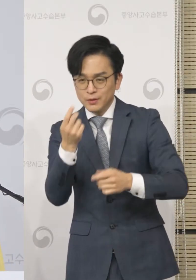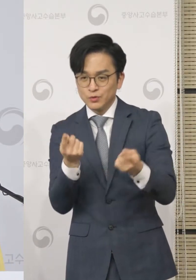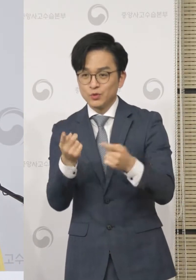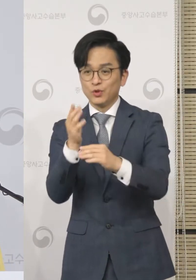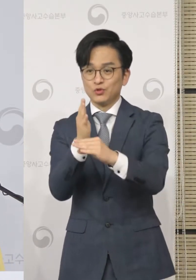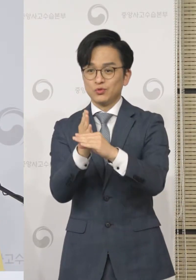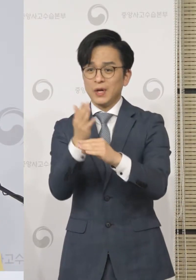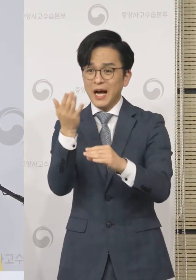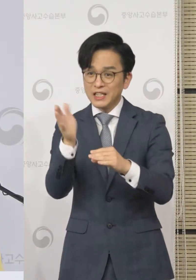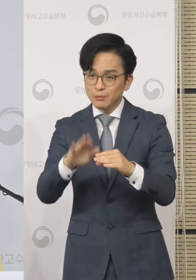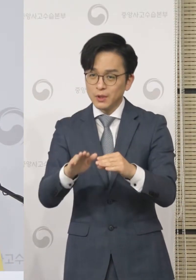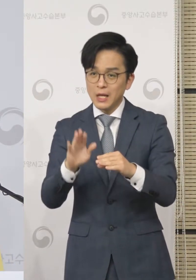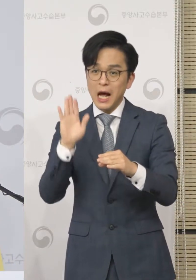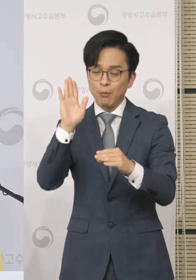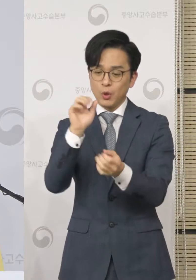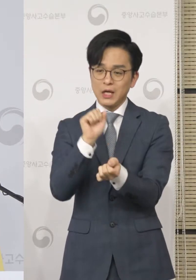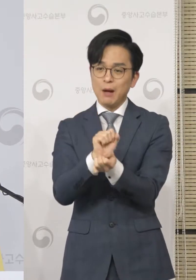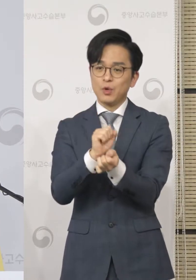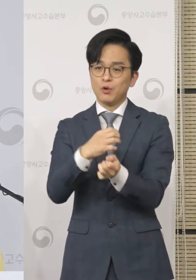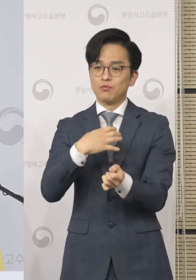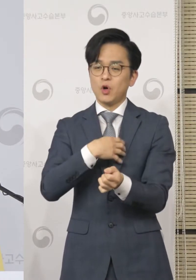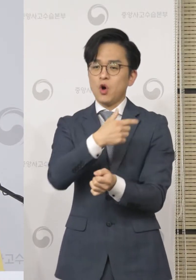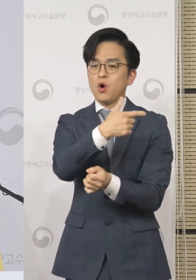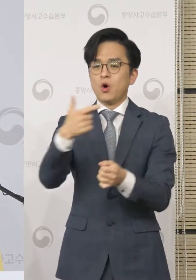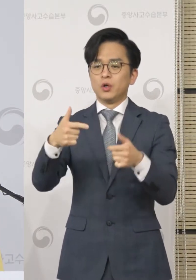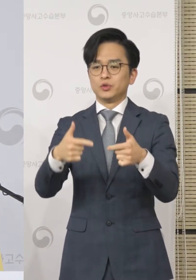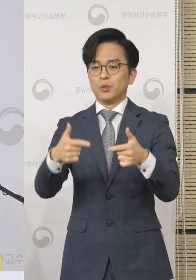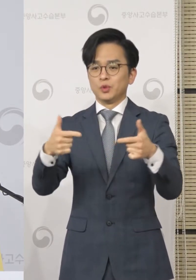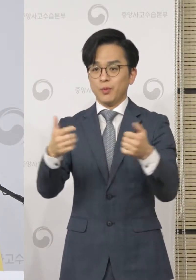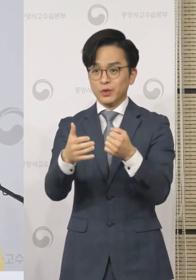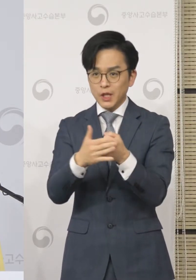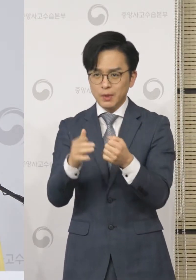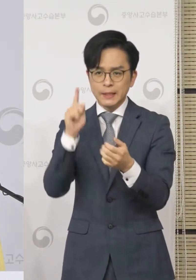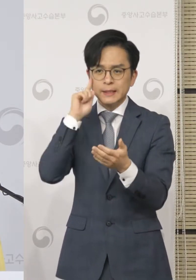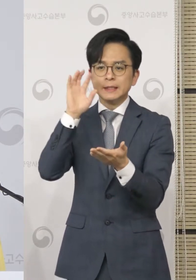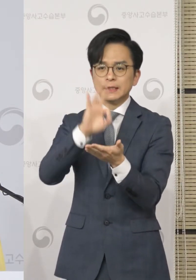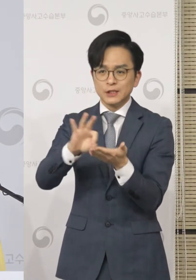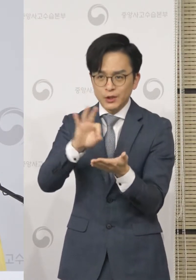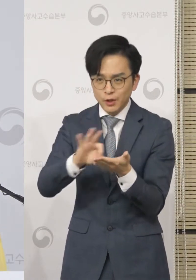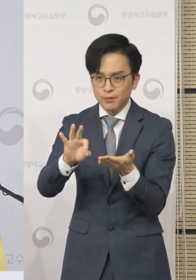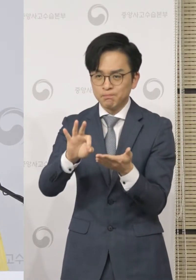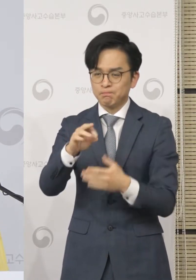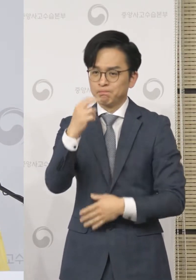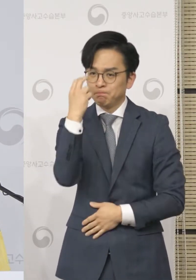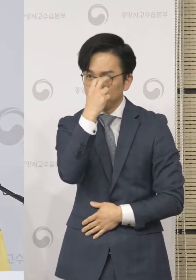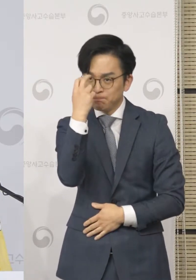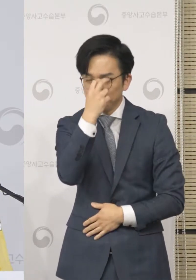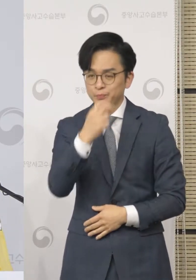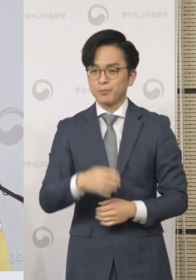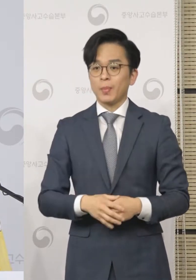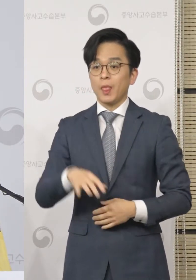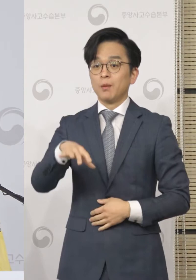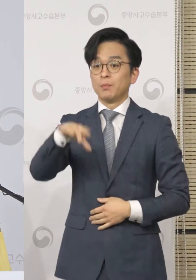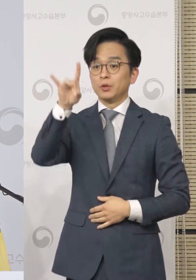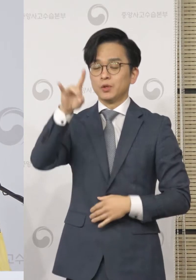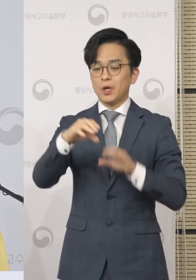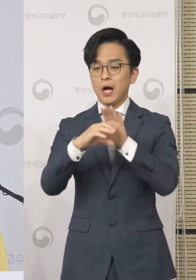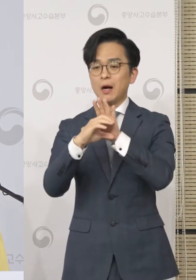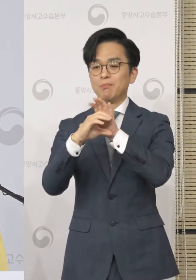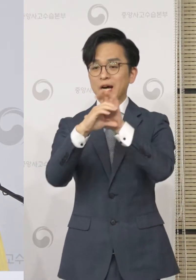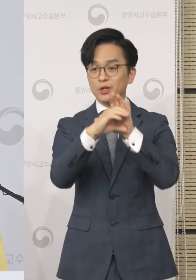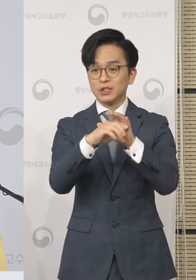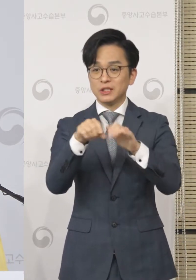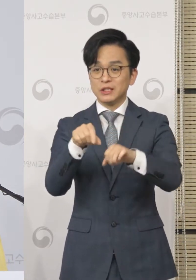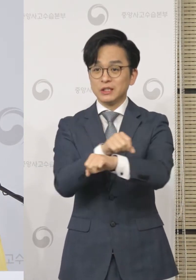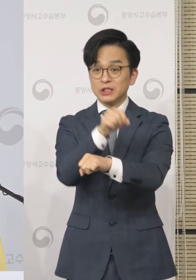위험 요인도 커지고 있어 계속 주의가 요구되고 있는 상황입니다. 우선 바이러스의